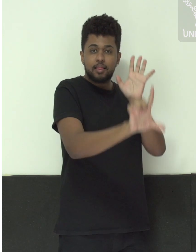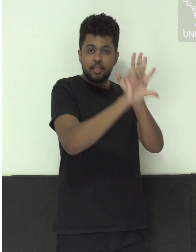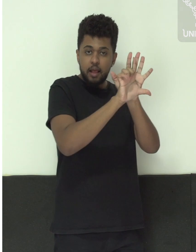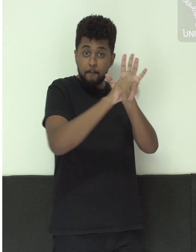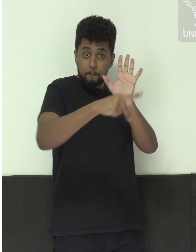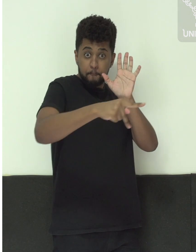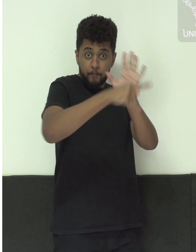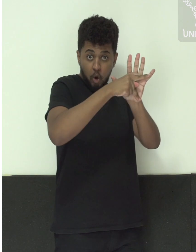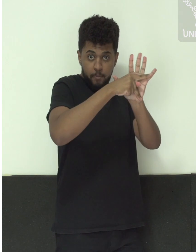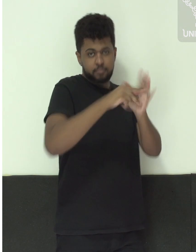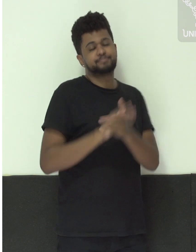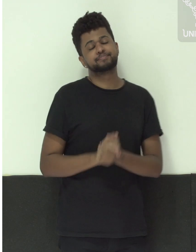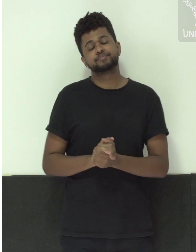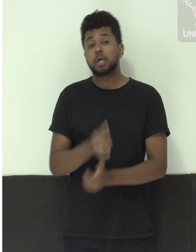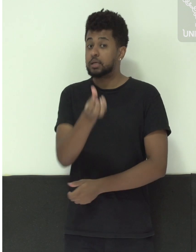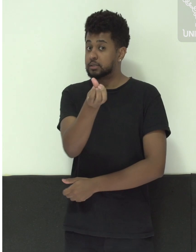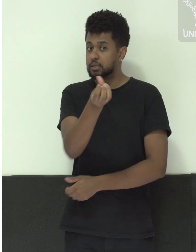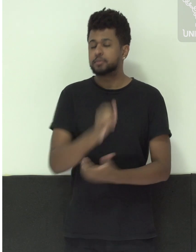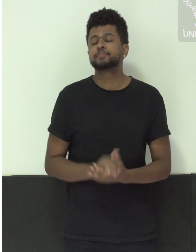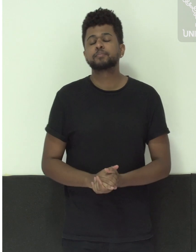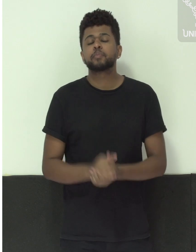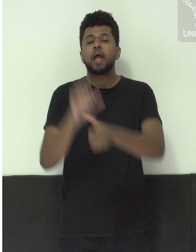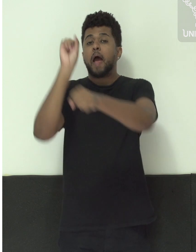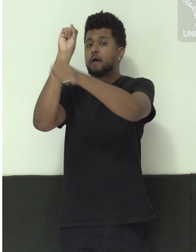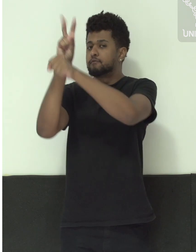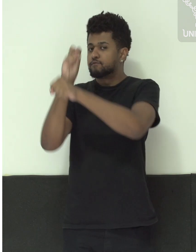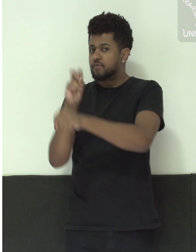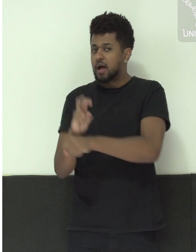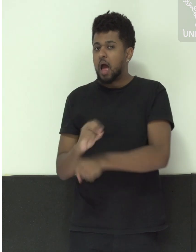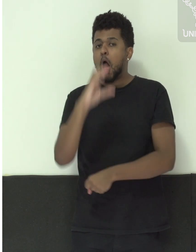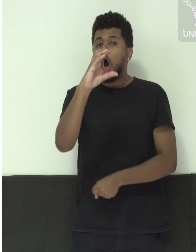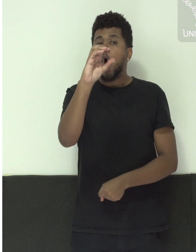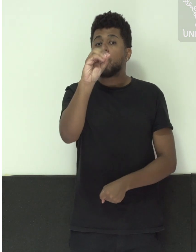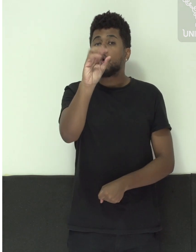própria. 6. Das vagas para cotista.